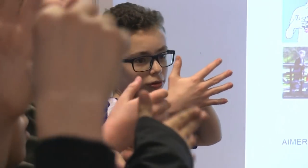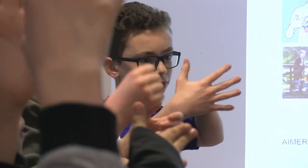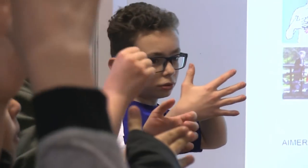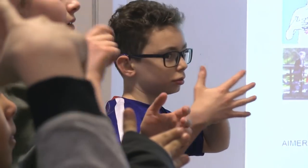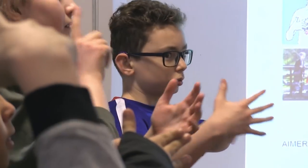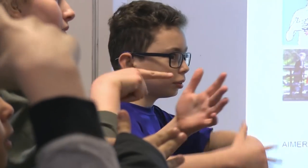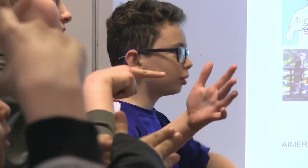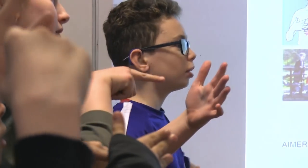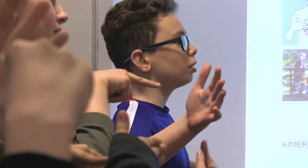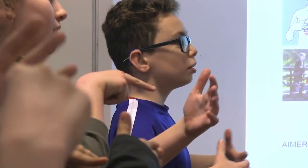peut aider, quoi.